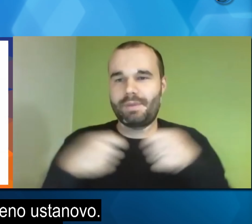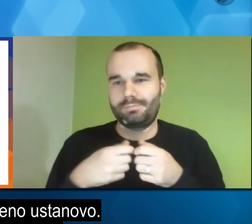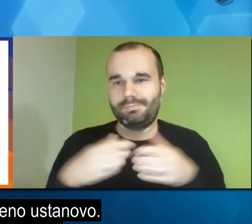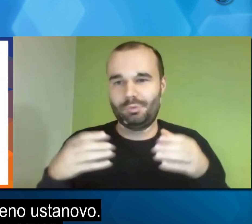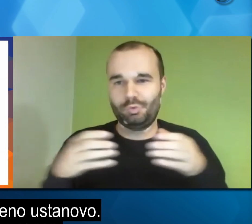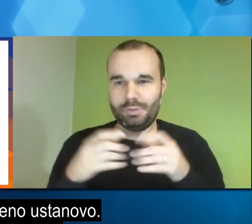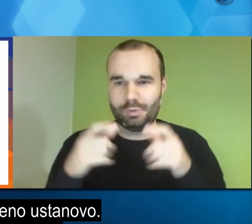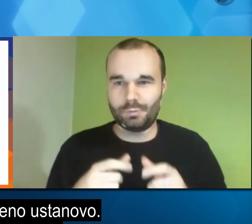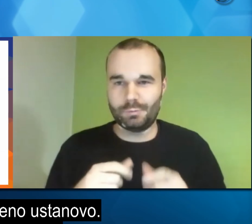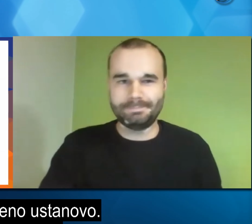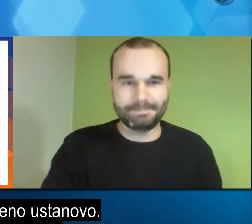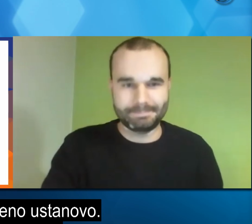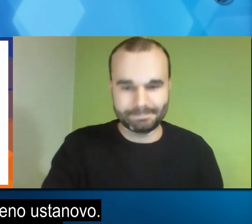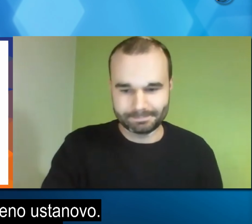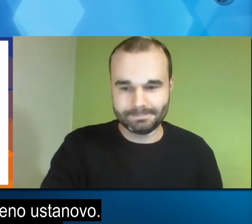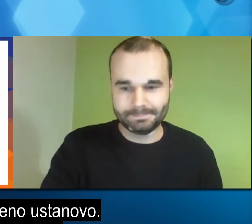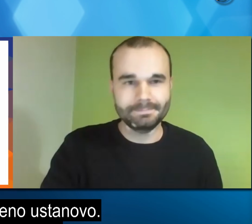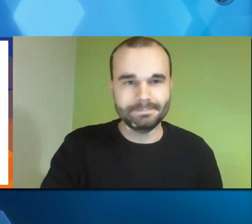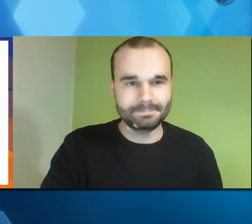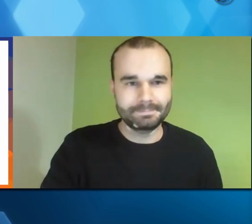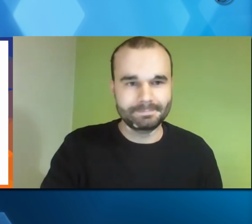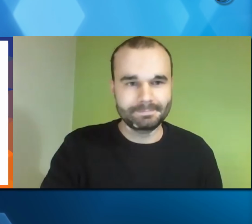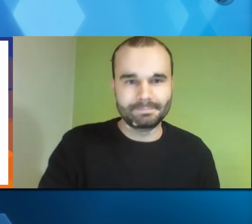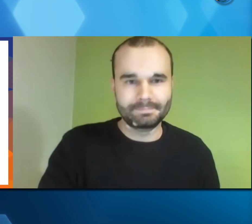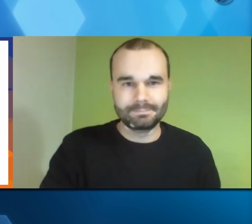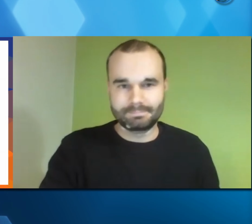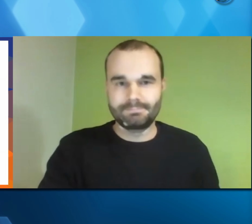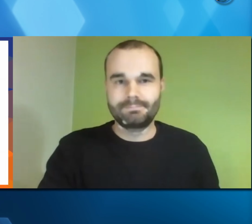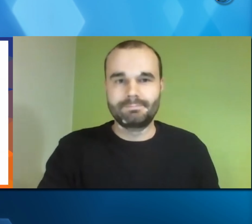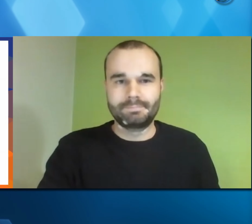tako je nastalo ime Stiftungsverbund.